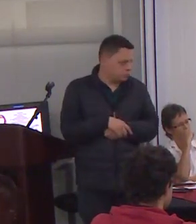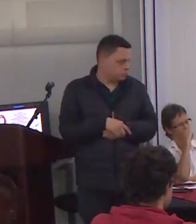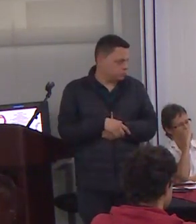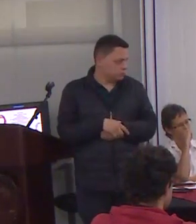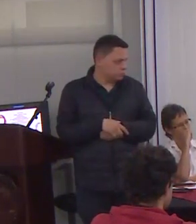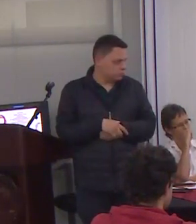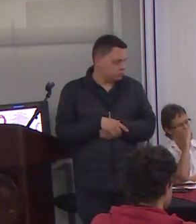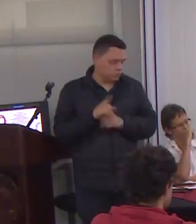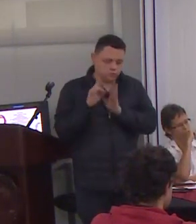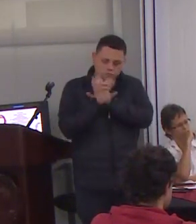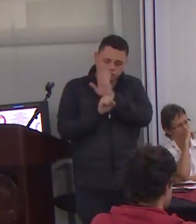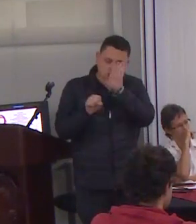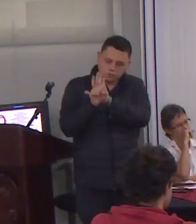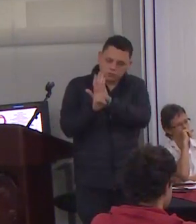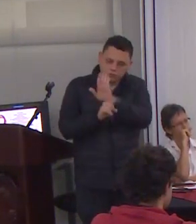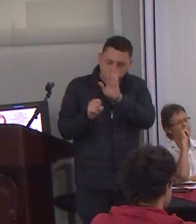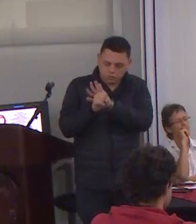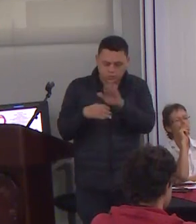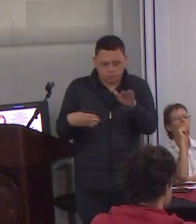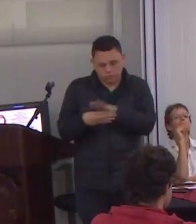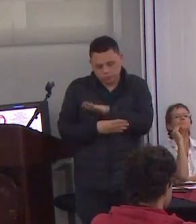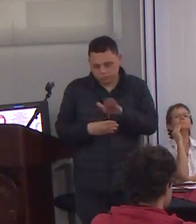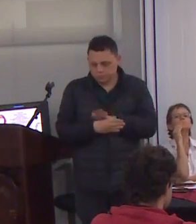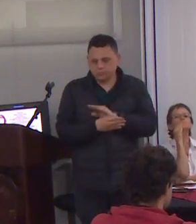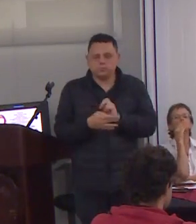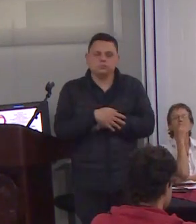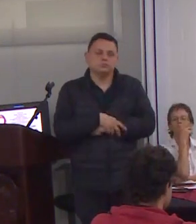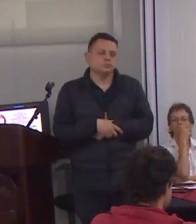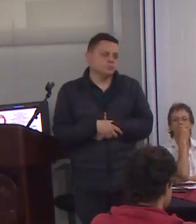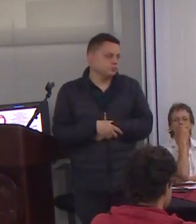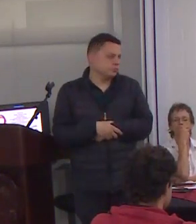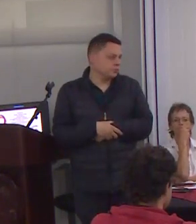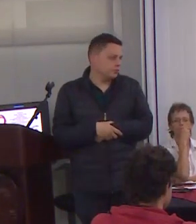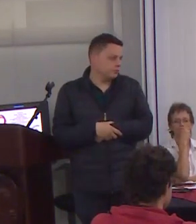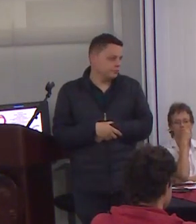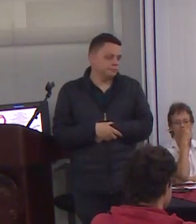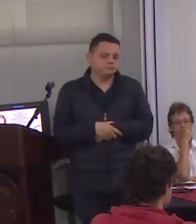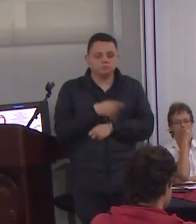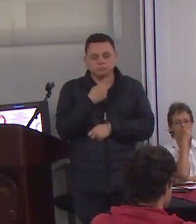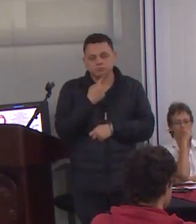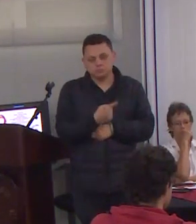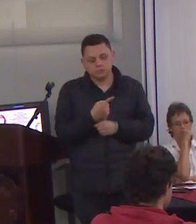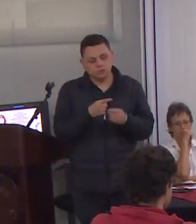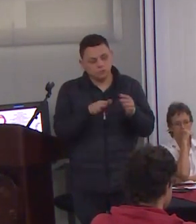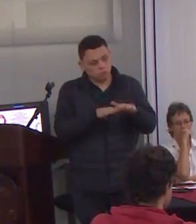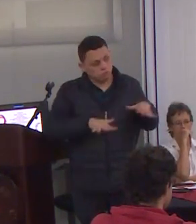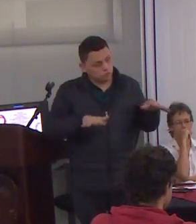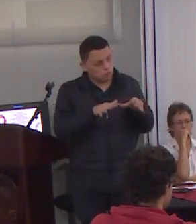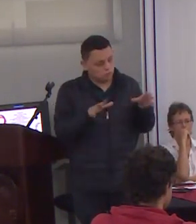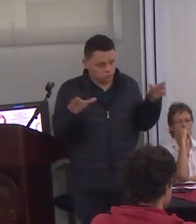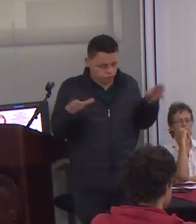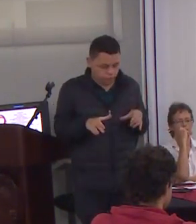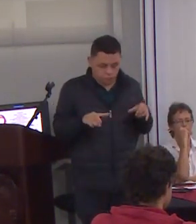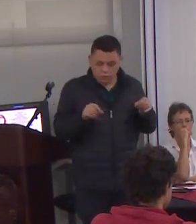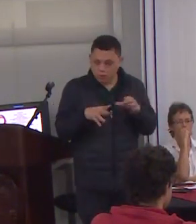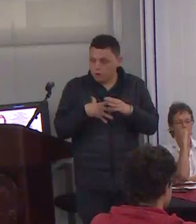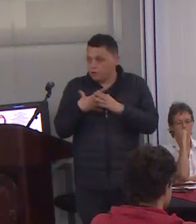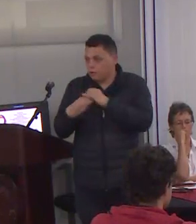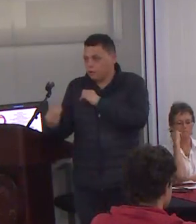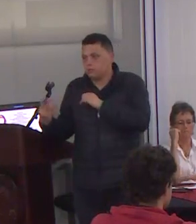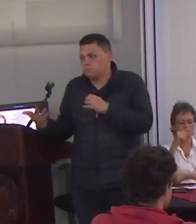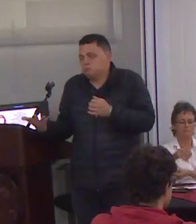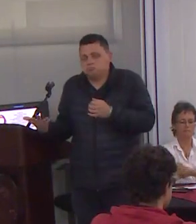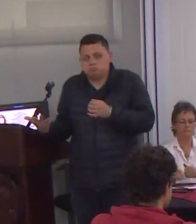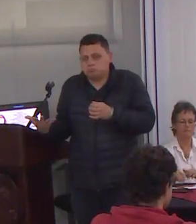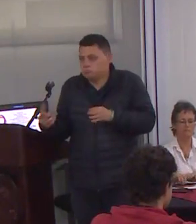la simbología accesible eso es simbología entonces eso en un interior y en el exterior no son